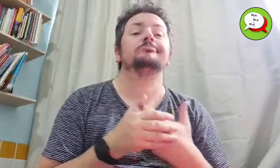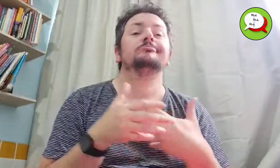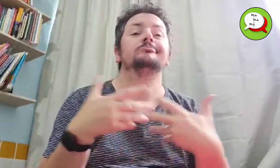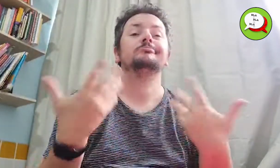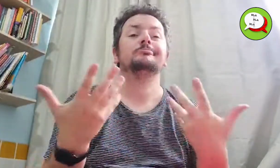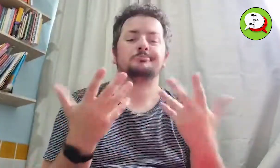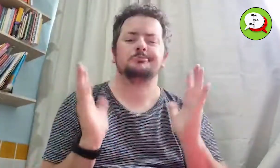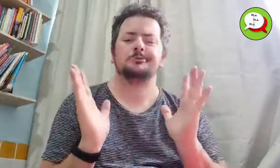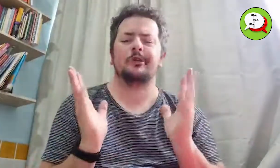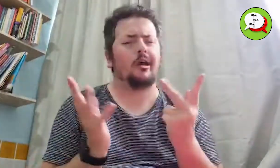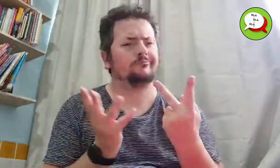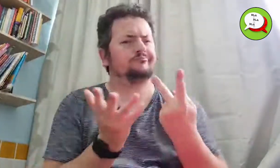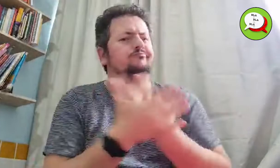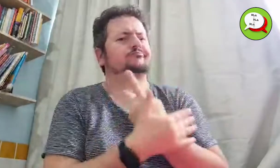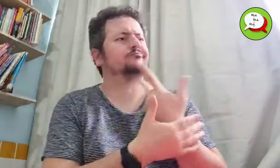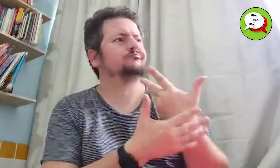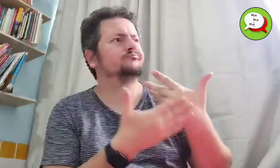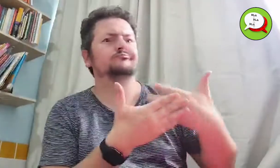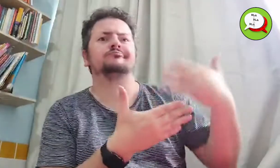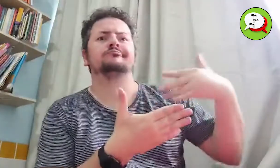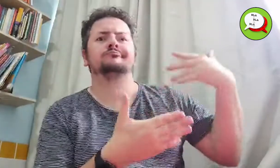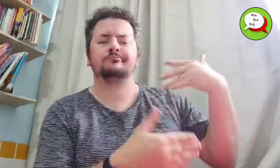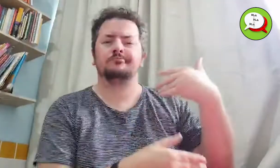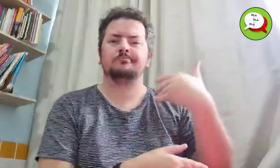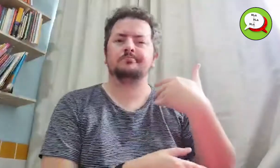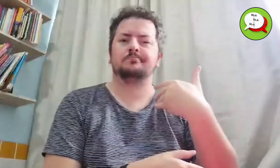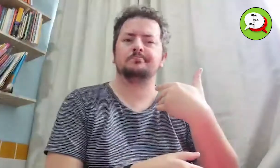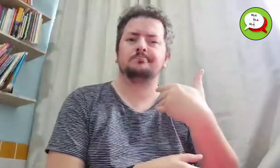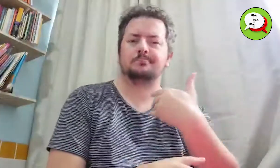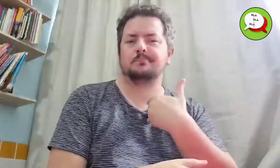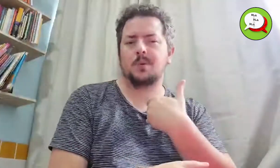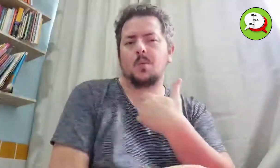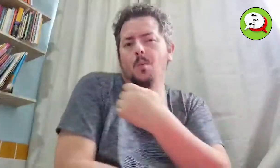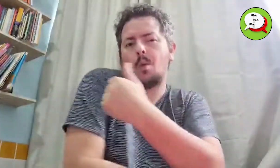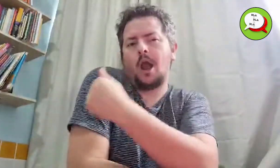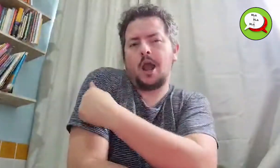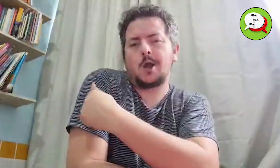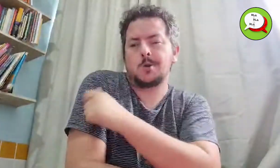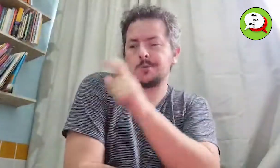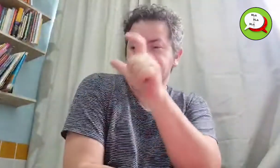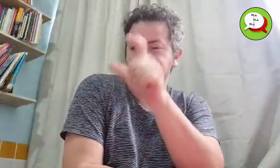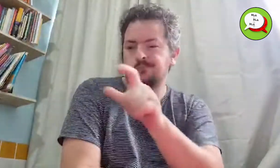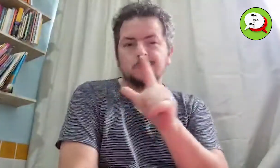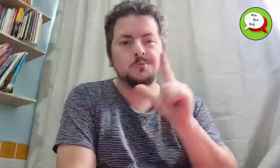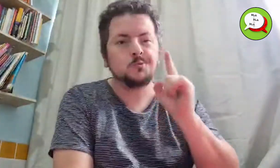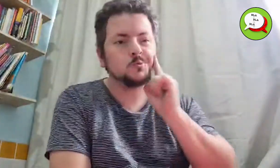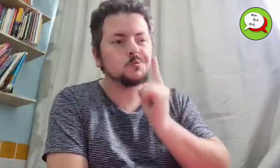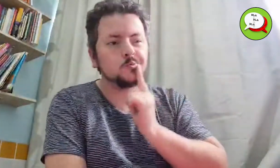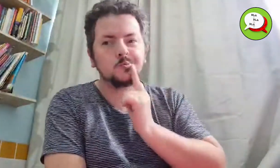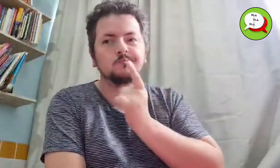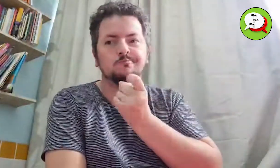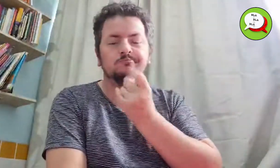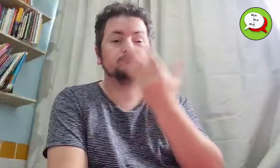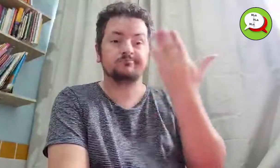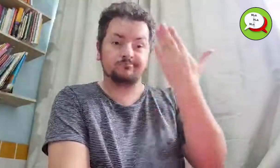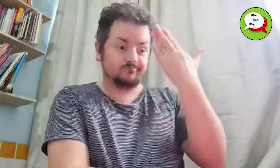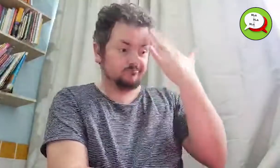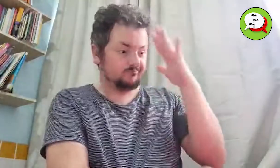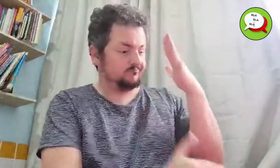a pergunta fala se eu tive algum aluno surdo que não